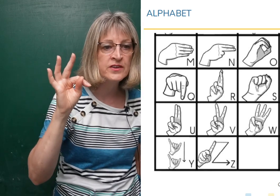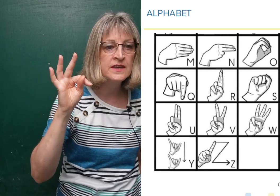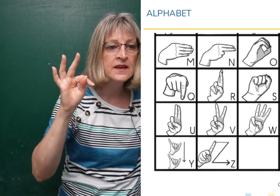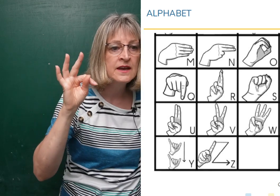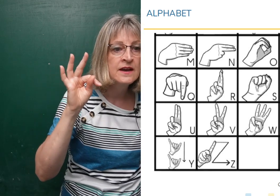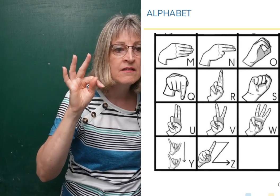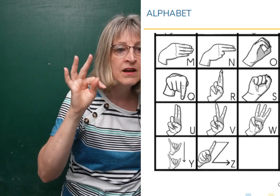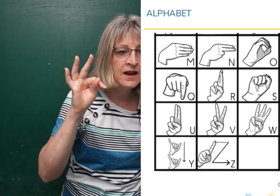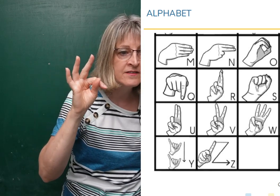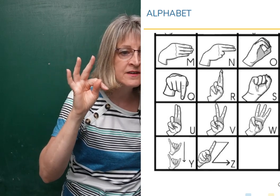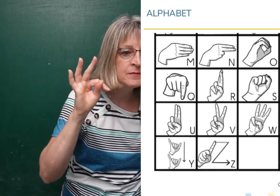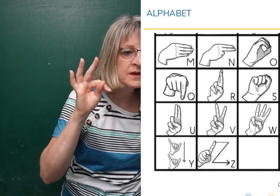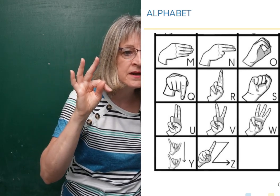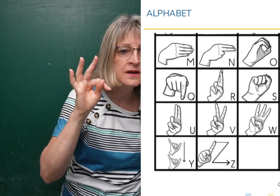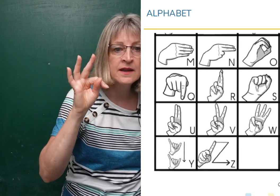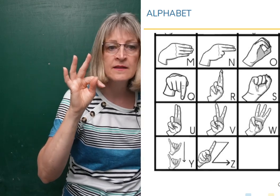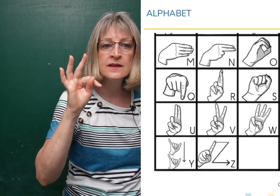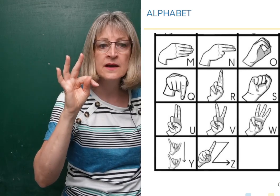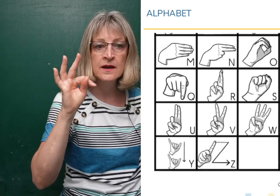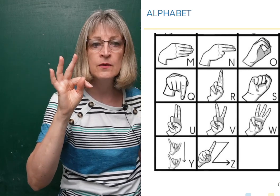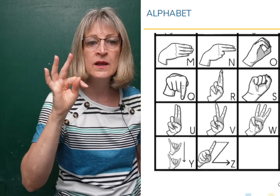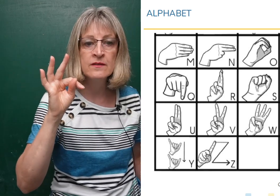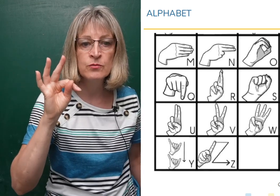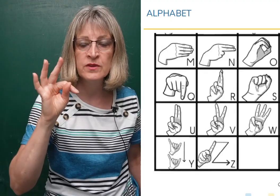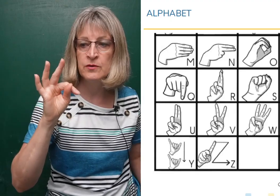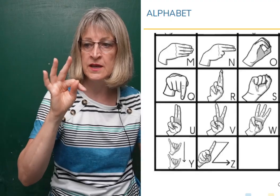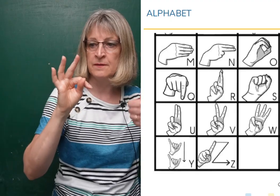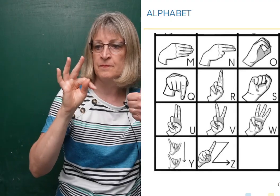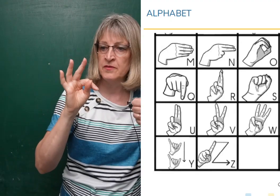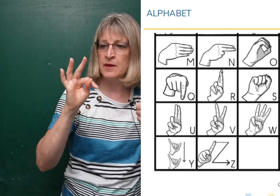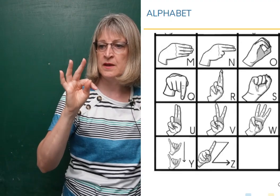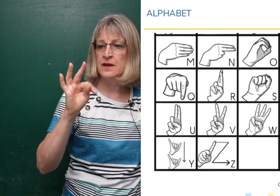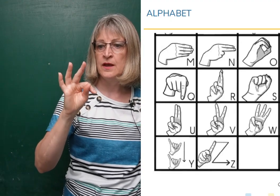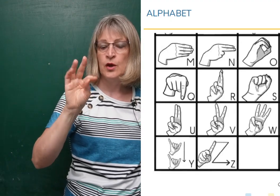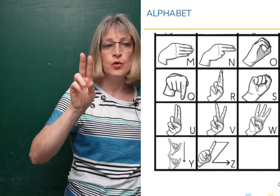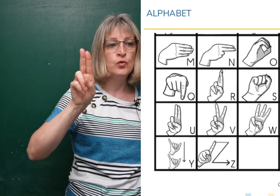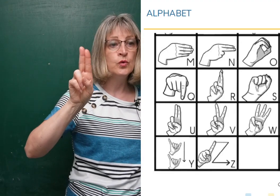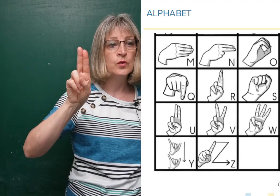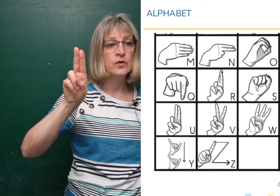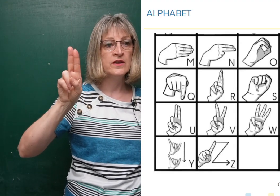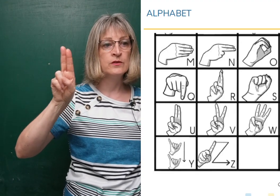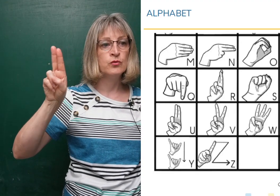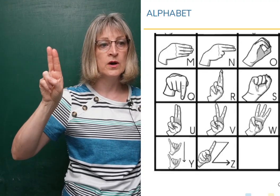T. Voilà, Axel, c'est bien. Katharina, ouais, tout le monde est OK. Très bien. U, c'est les deux doigts